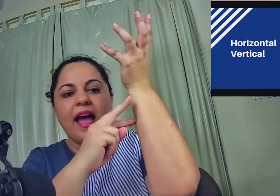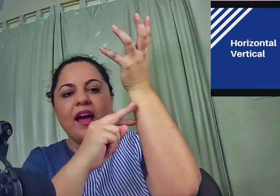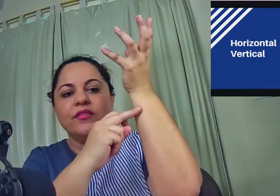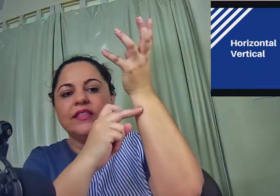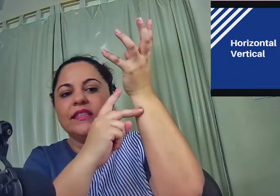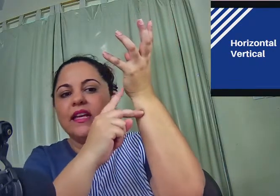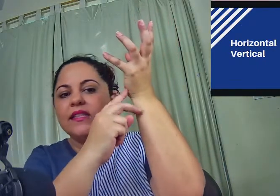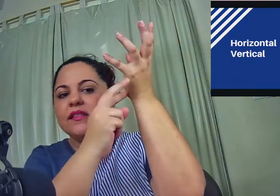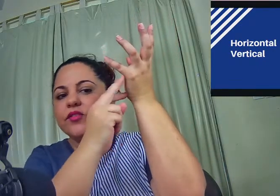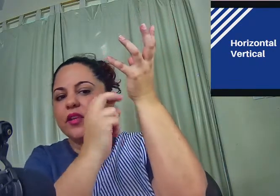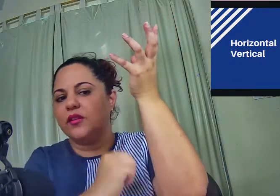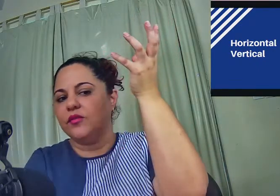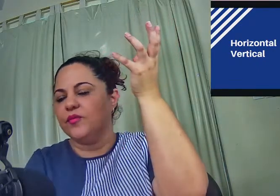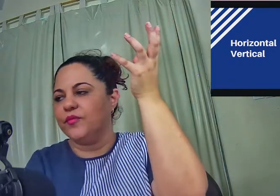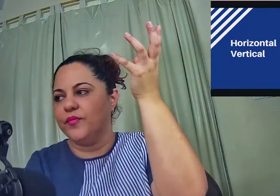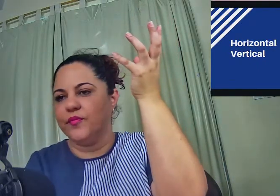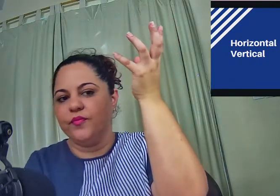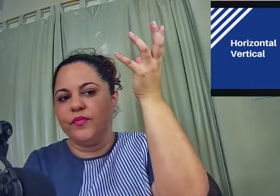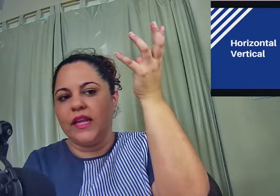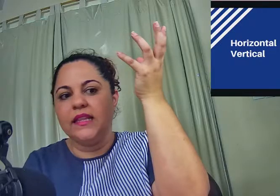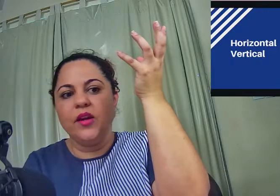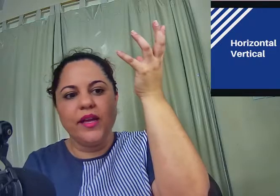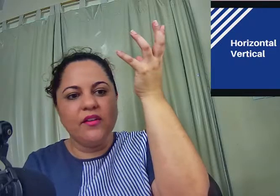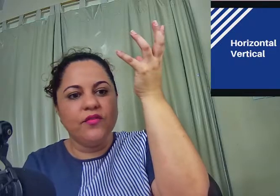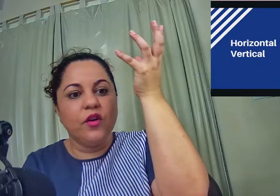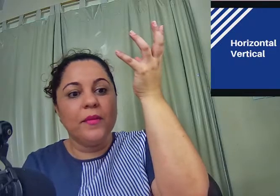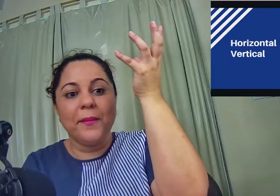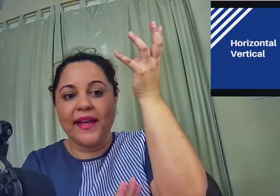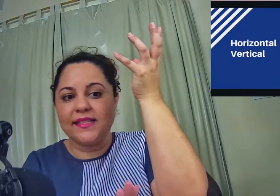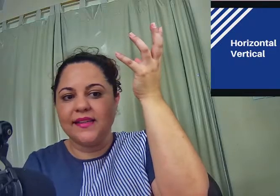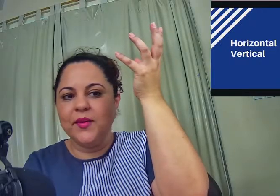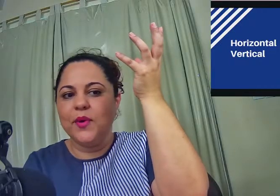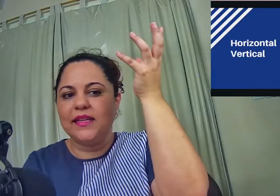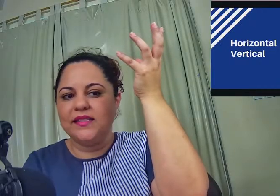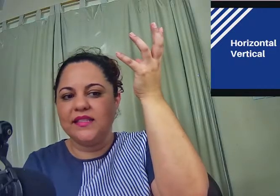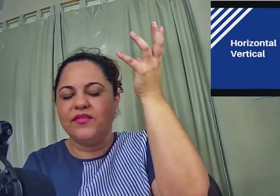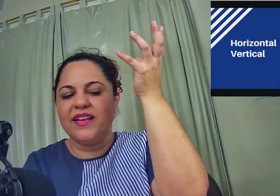árvore desse jeito. Não é a forma mais adequada de se fazer.